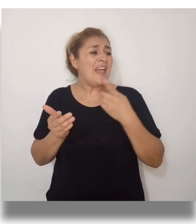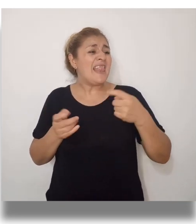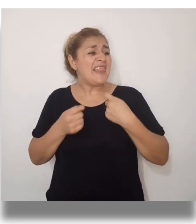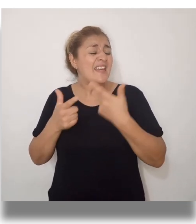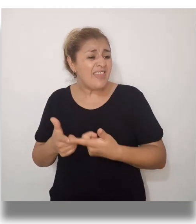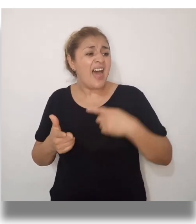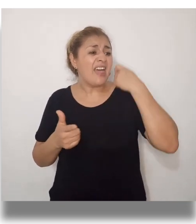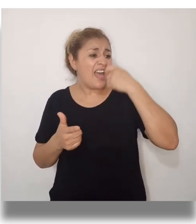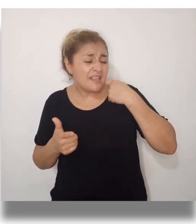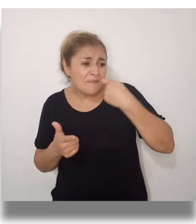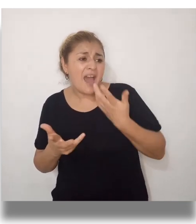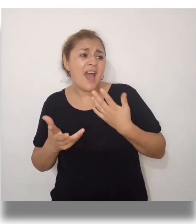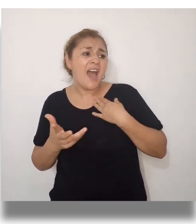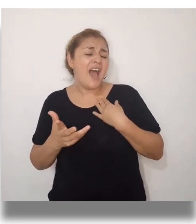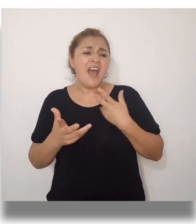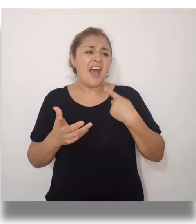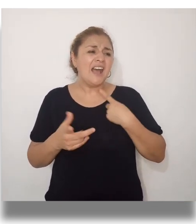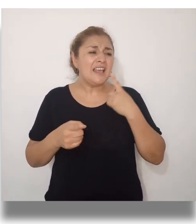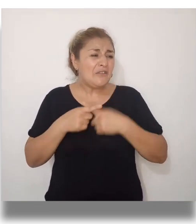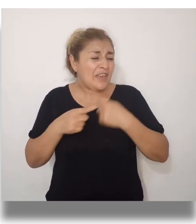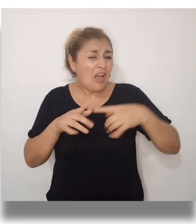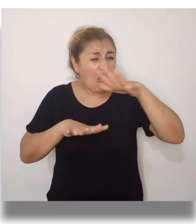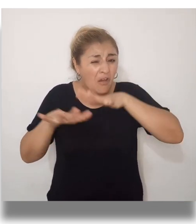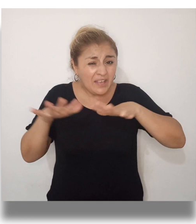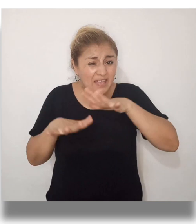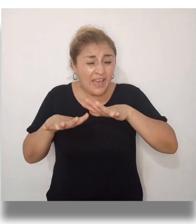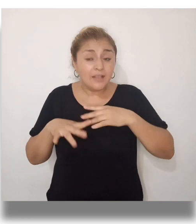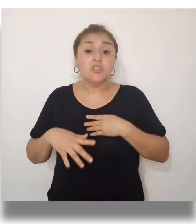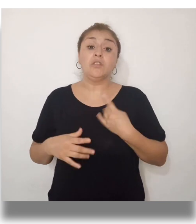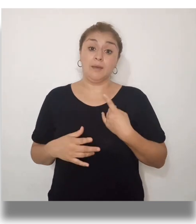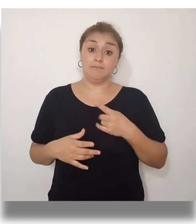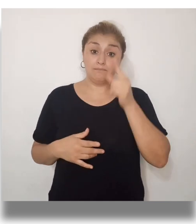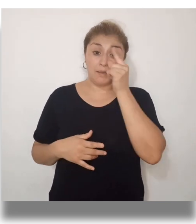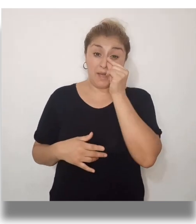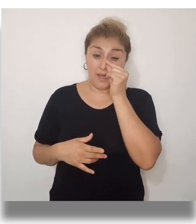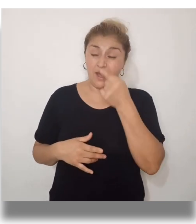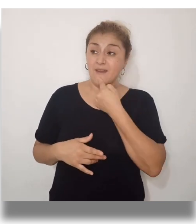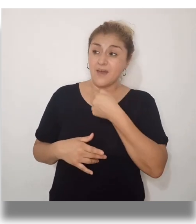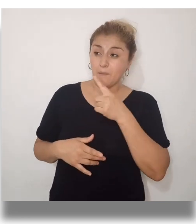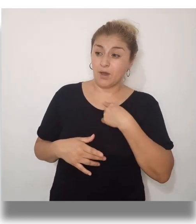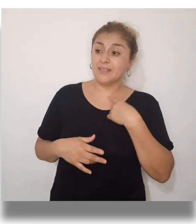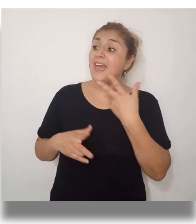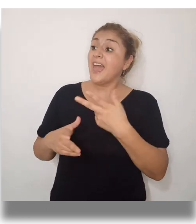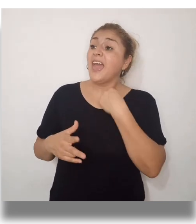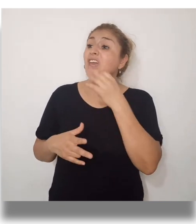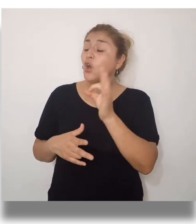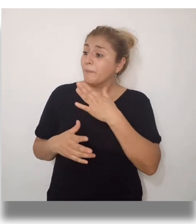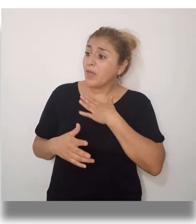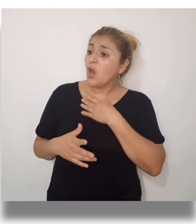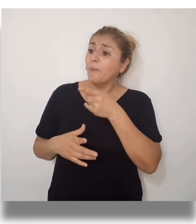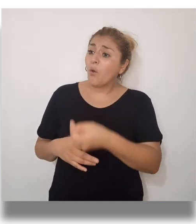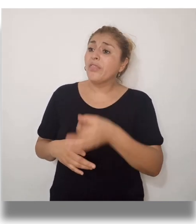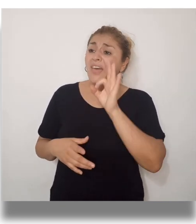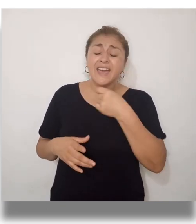él Entonces le dijo hijo tú siempre estás conmigo y todas